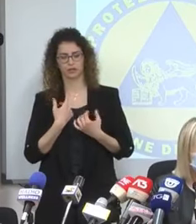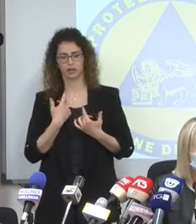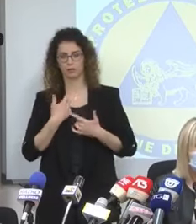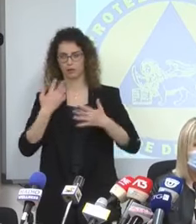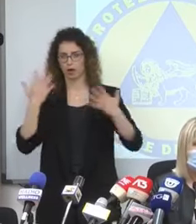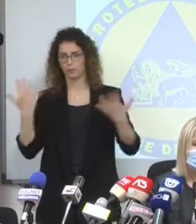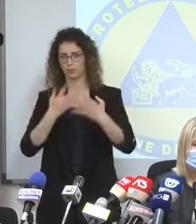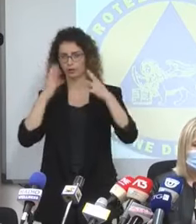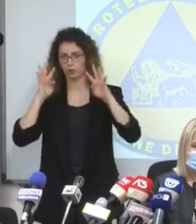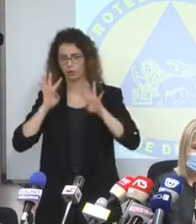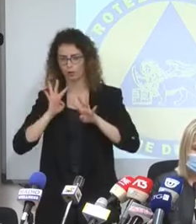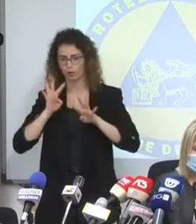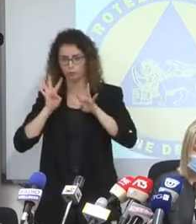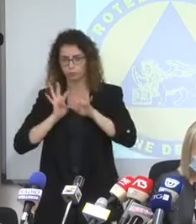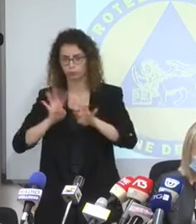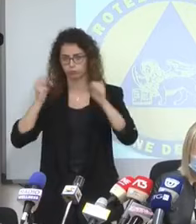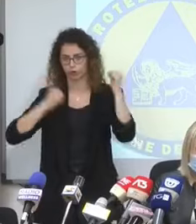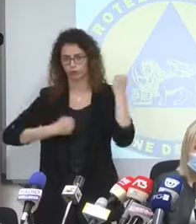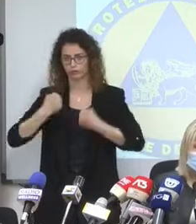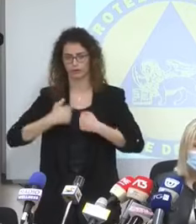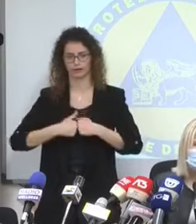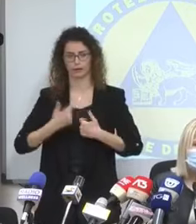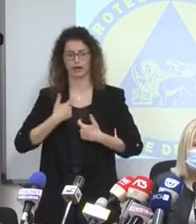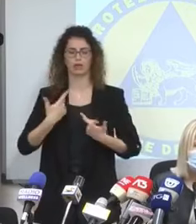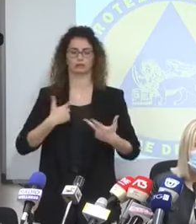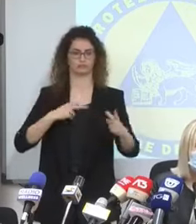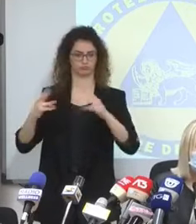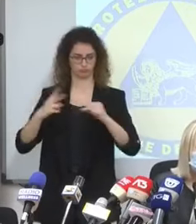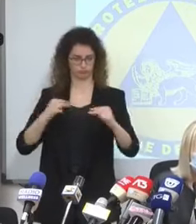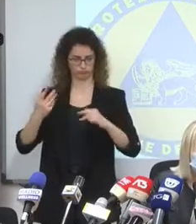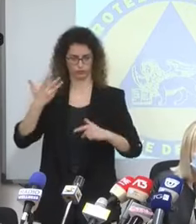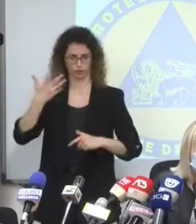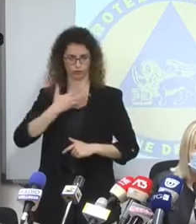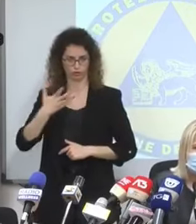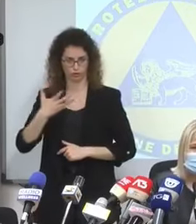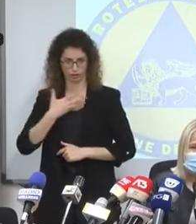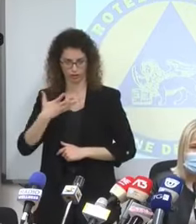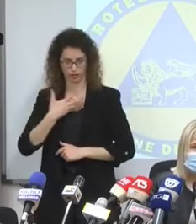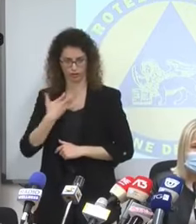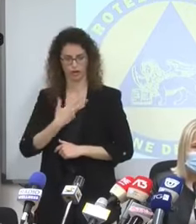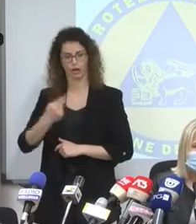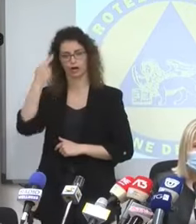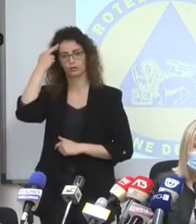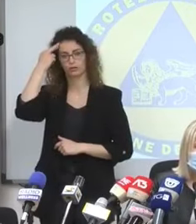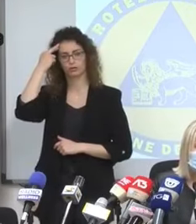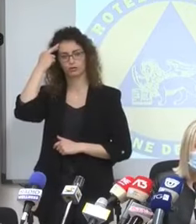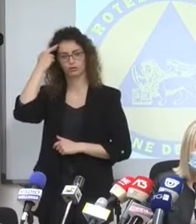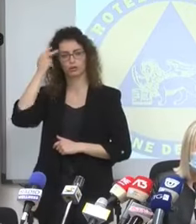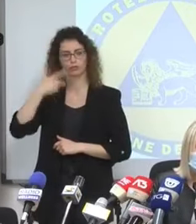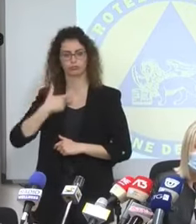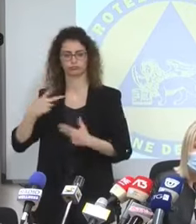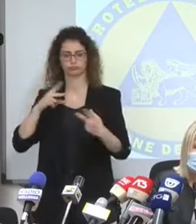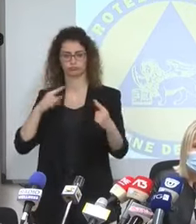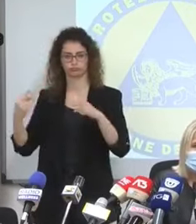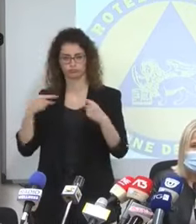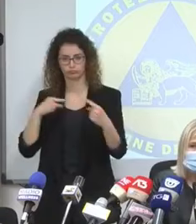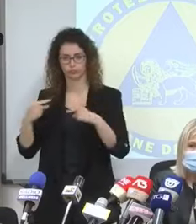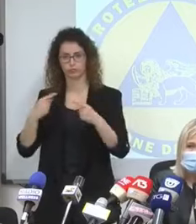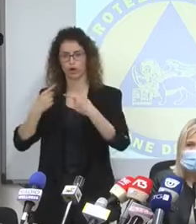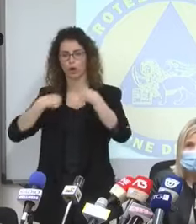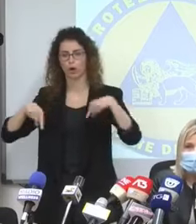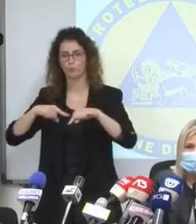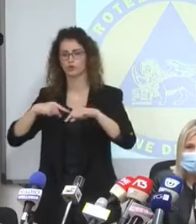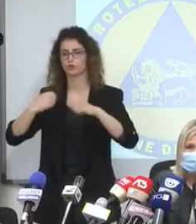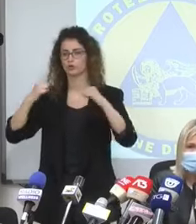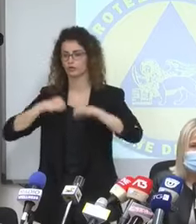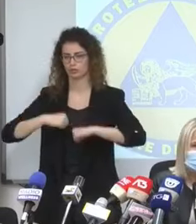vi foste fatti sentire in maniera... Ma allora le discussioni ci sono state, io ricordo anche grandi discussioni anche in Commissione Salute,